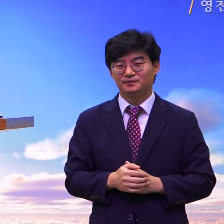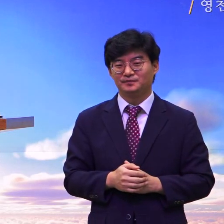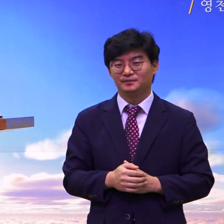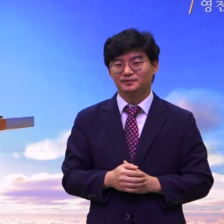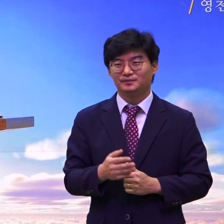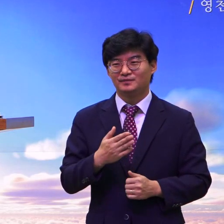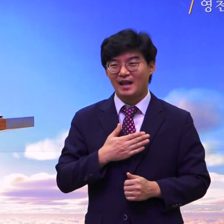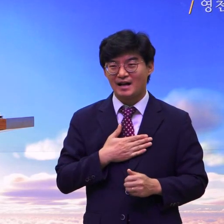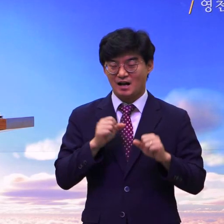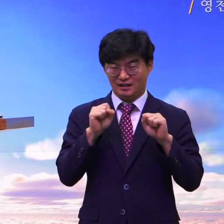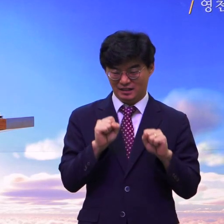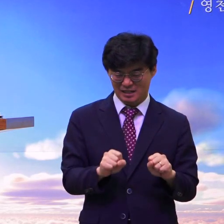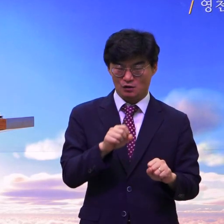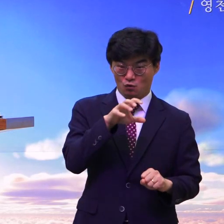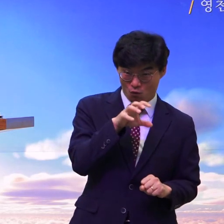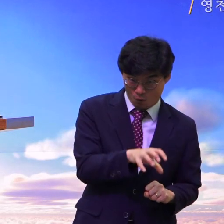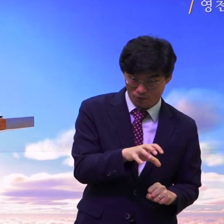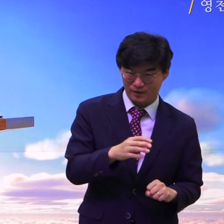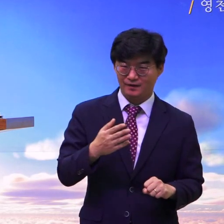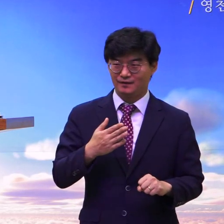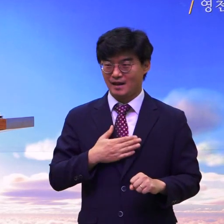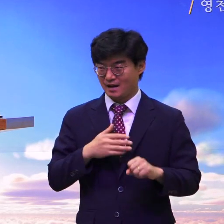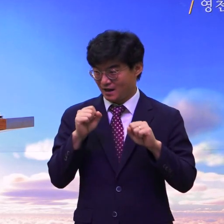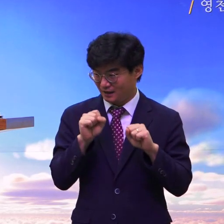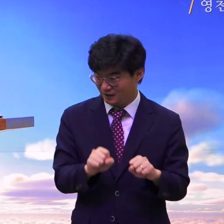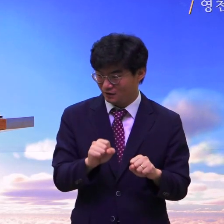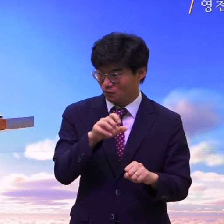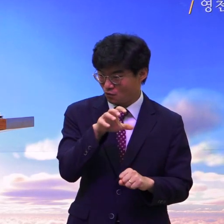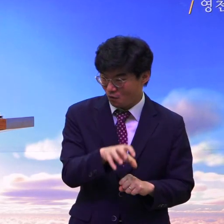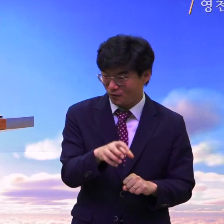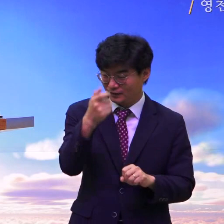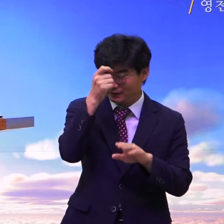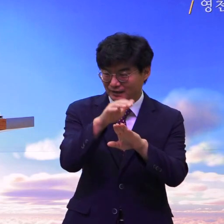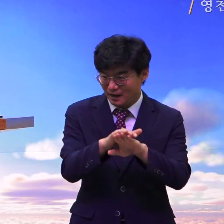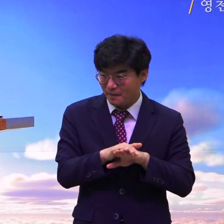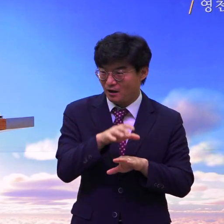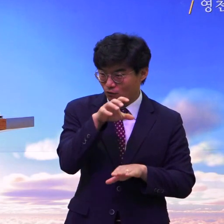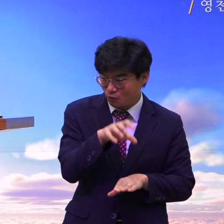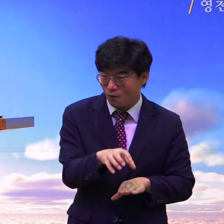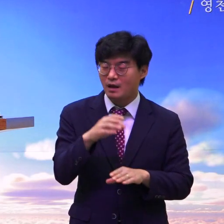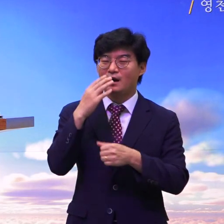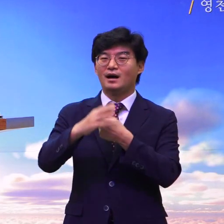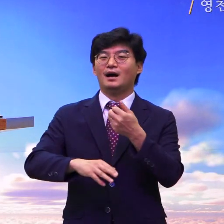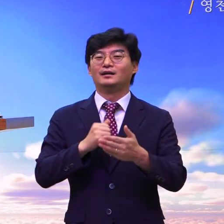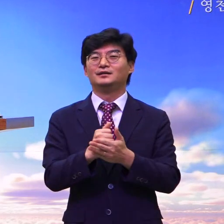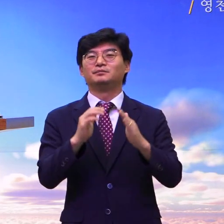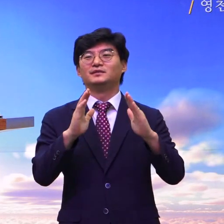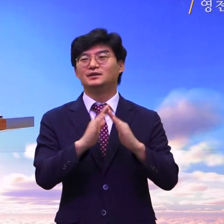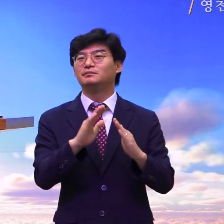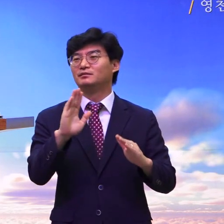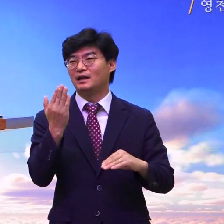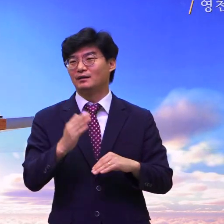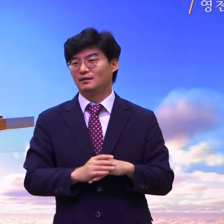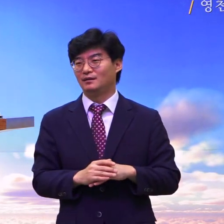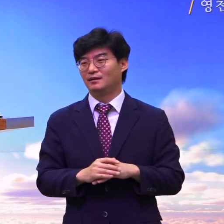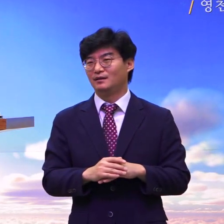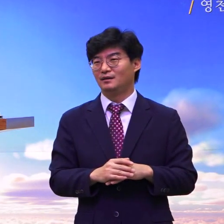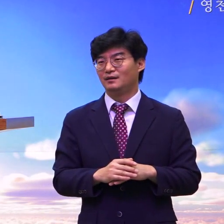내가 머무는 그 자리가 예배하는 자리가 되게 하고 성소가 되게 하라는 오늘 이 시대에 하나님이